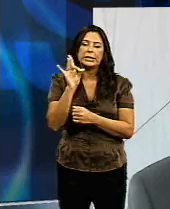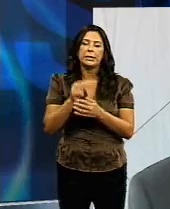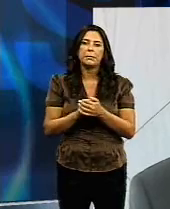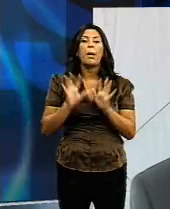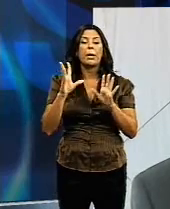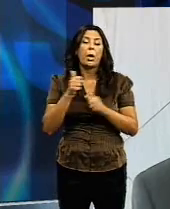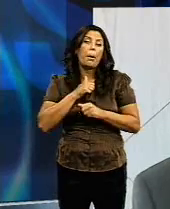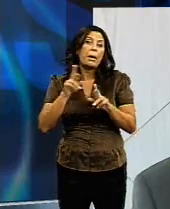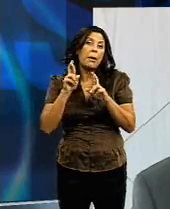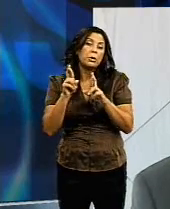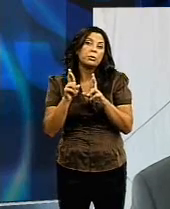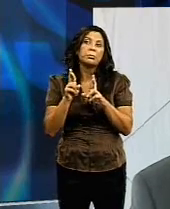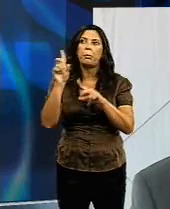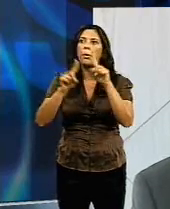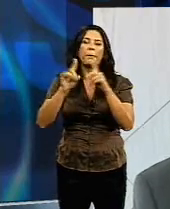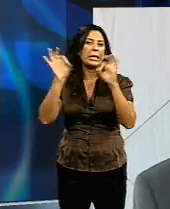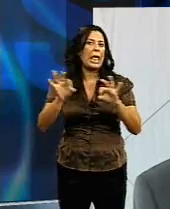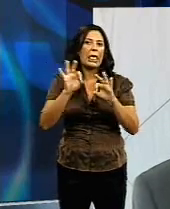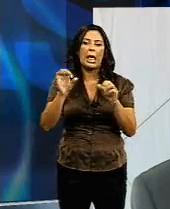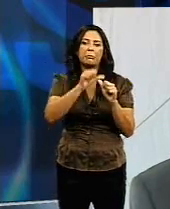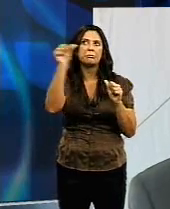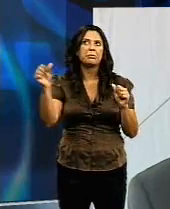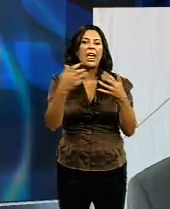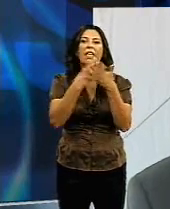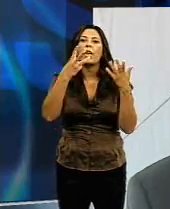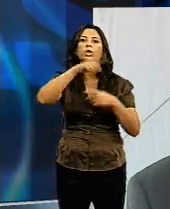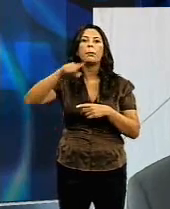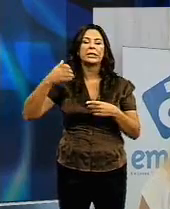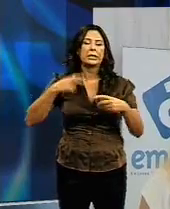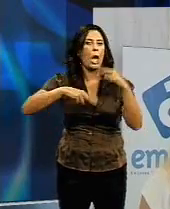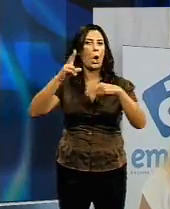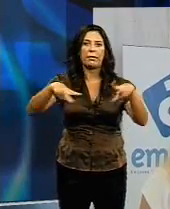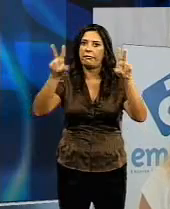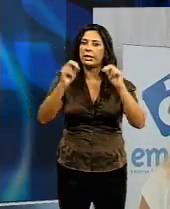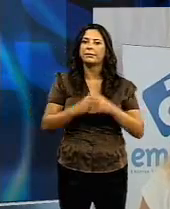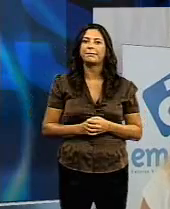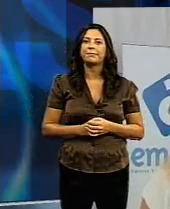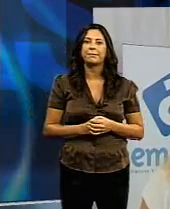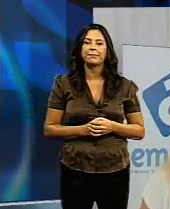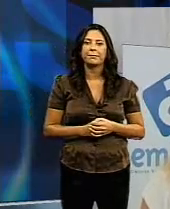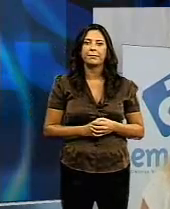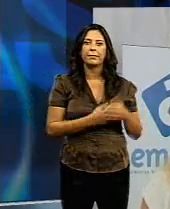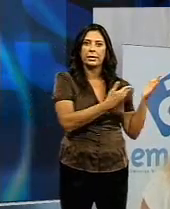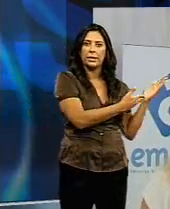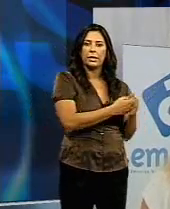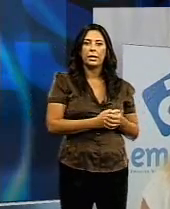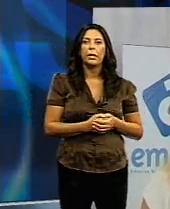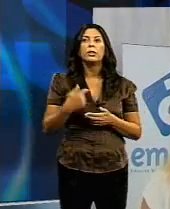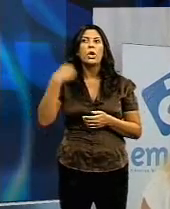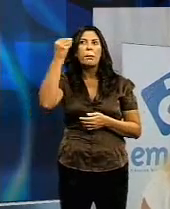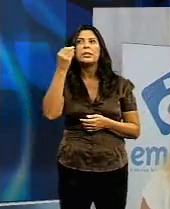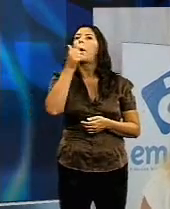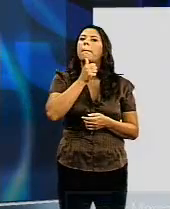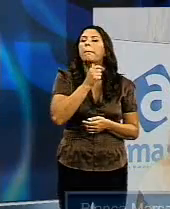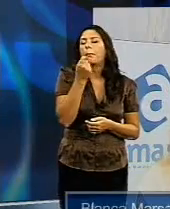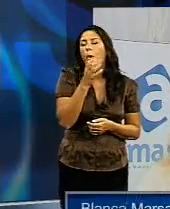pero esperamos que sin ningún problema en el periodo de 18 meses esté terminada la obra. Bueno, que nos apretemos lo que sea, que yo pienso que va a merecer la